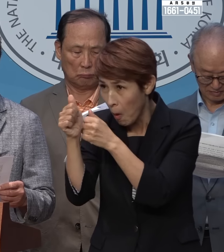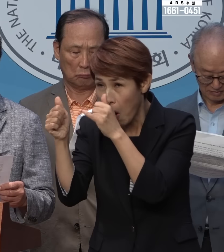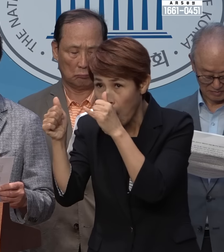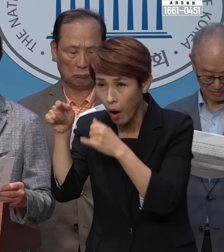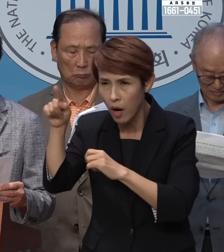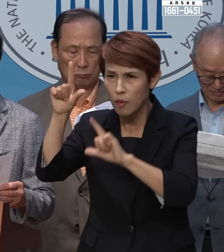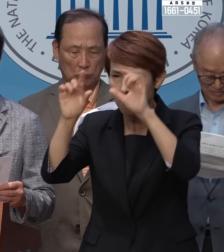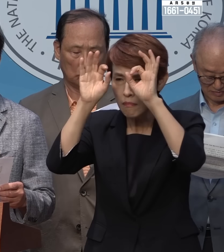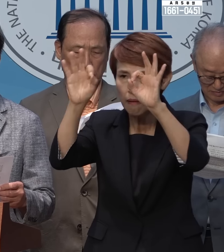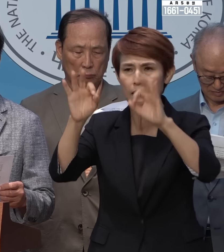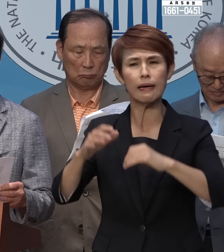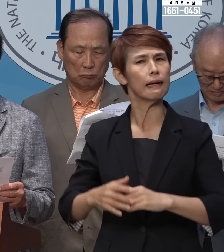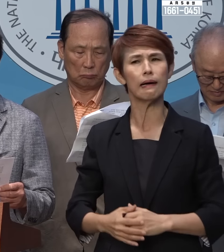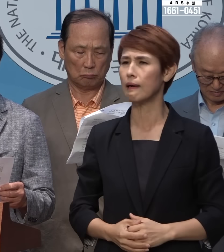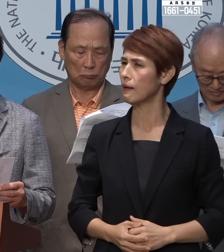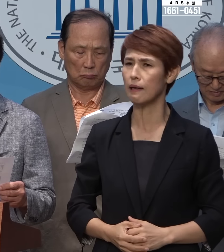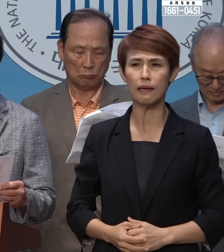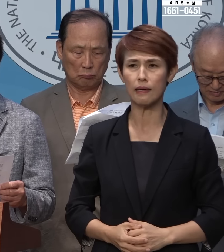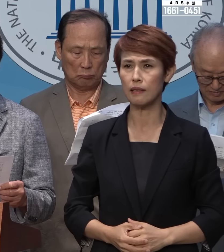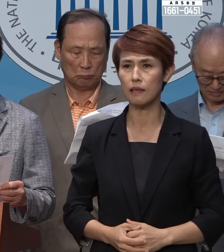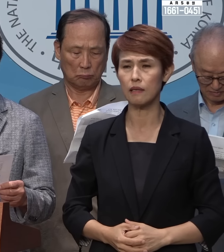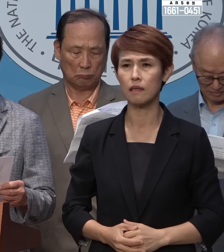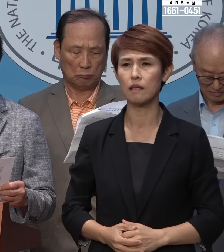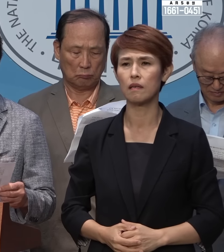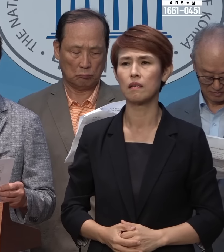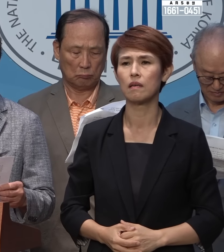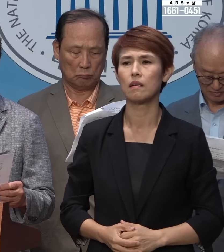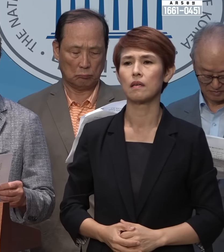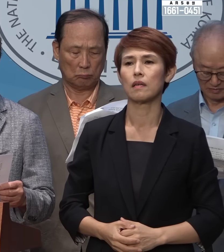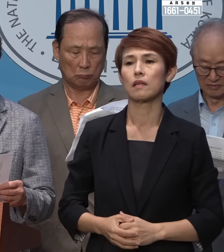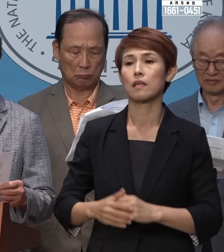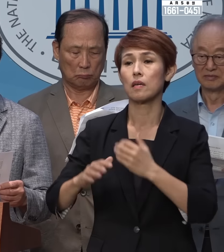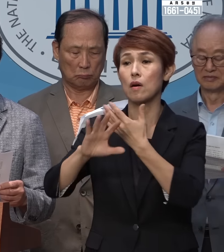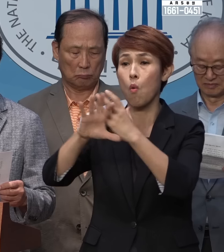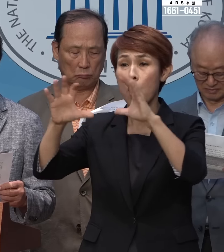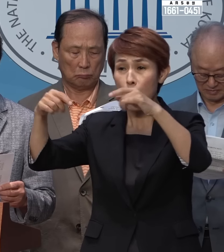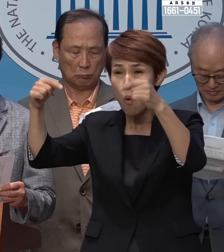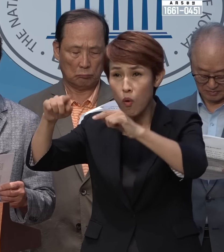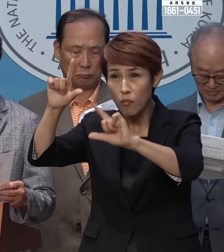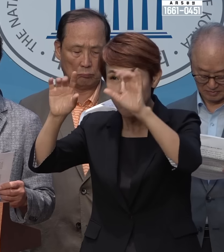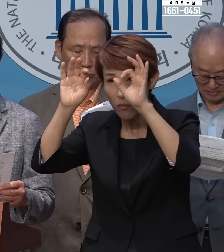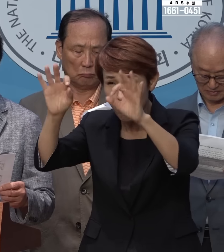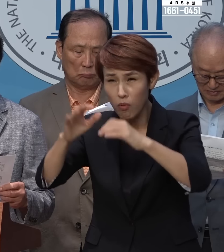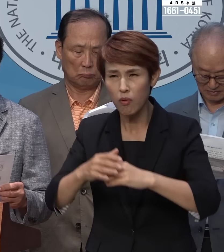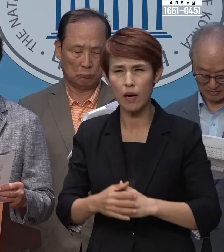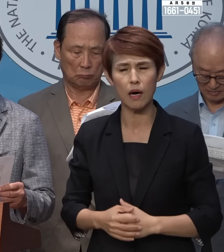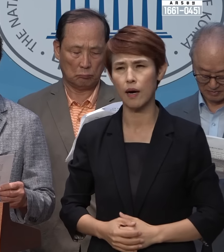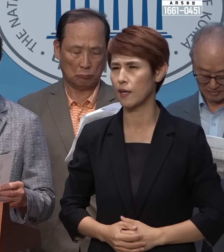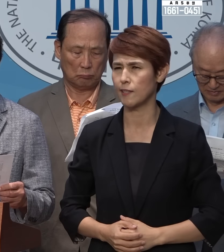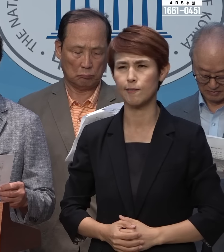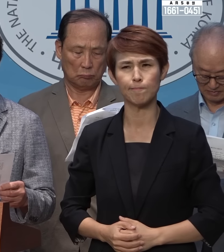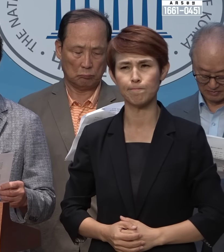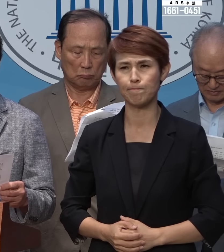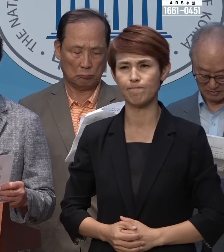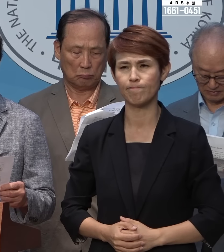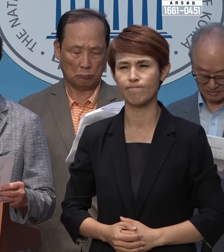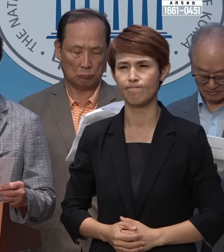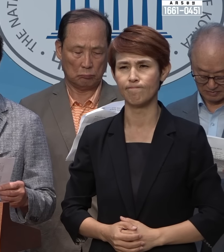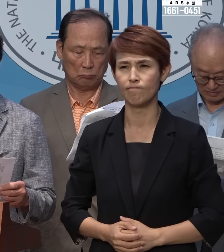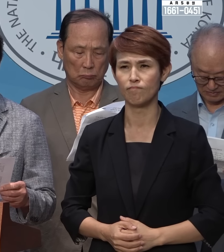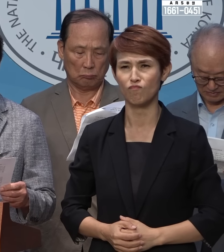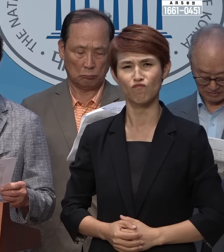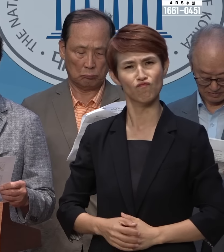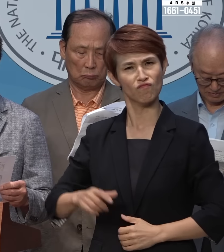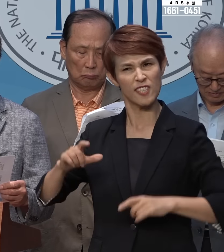정권이 철저한 대미 추종의 애교 노선과 즉시 강력히 끝까지와